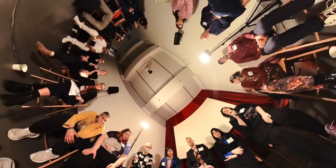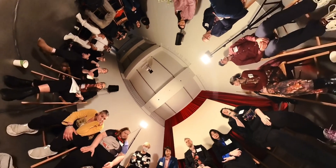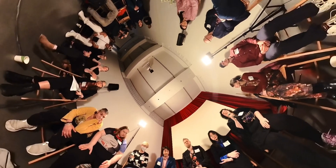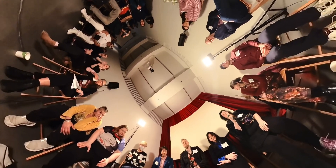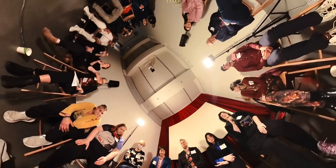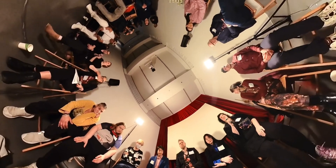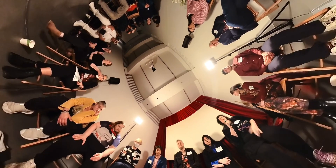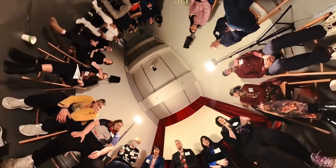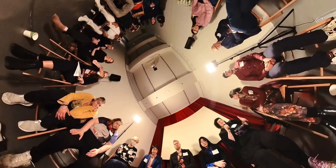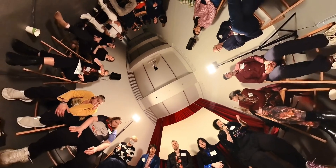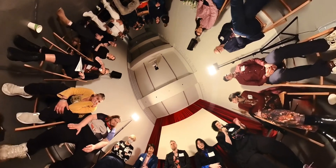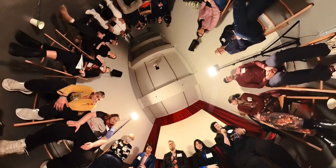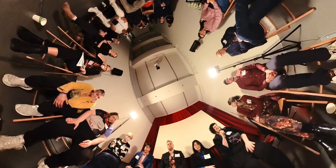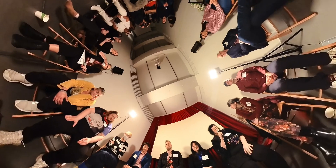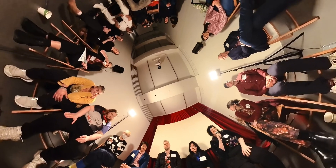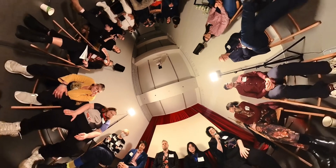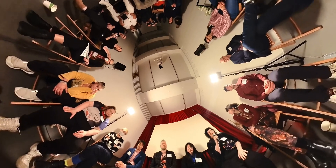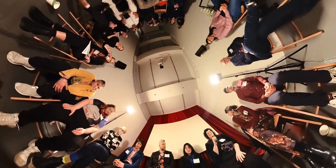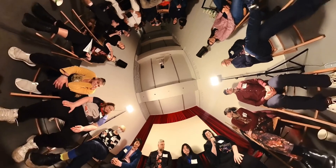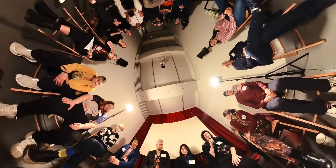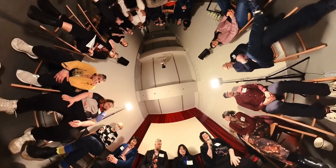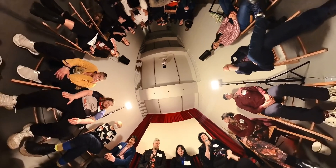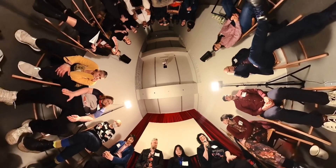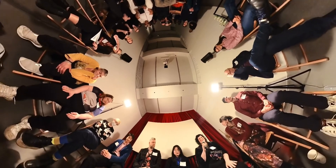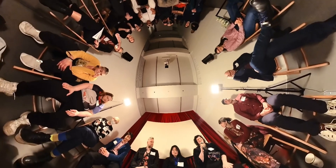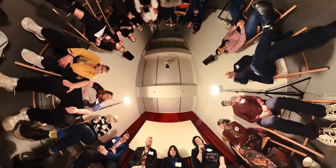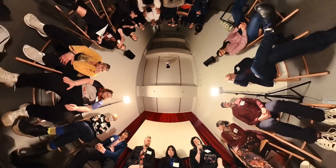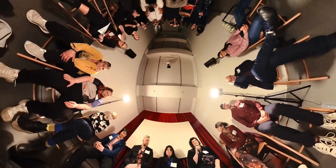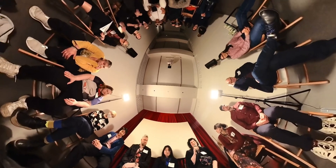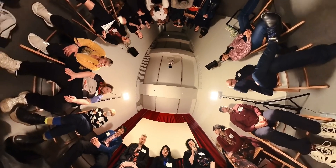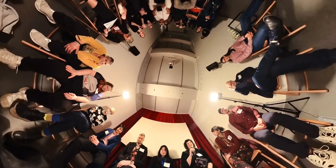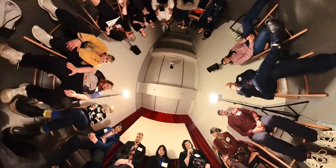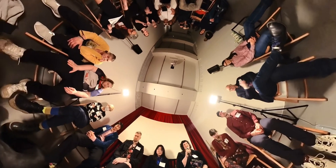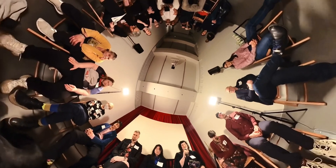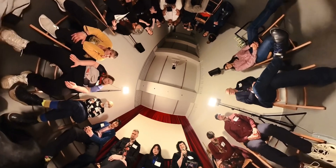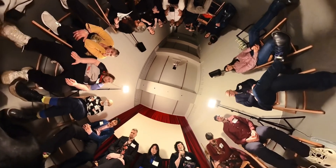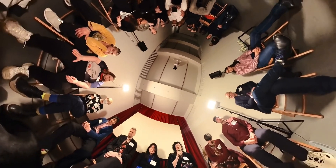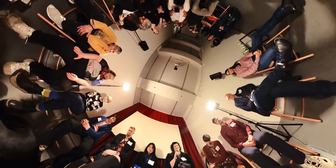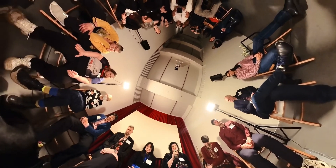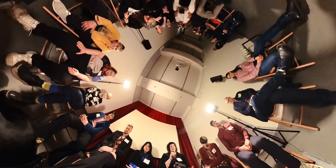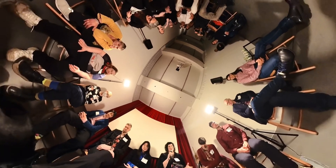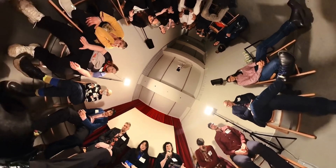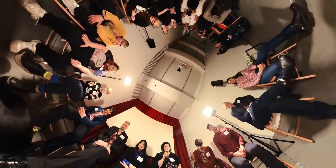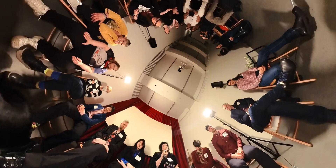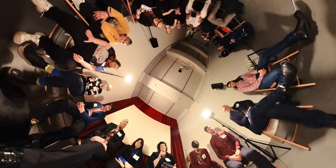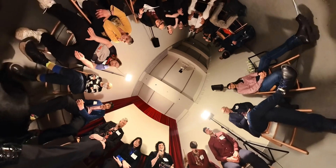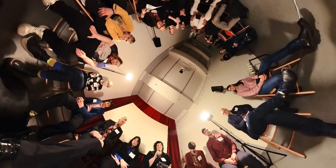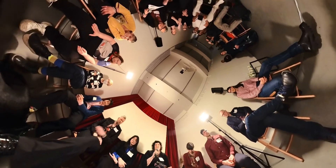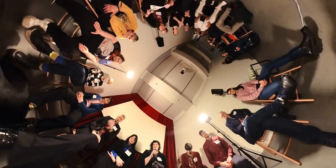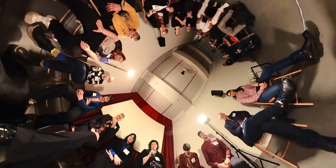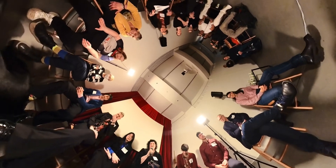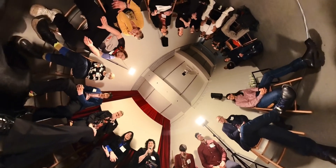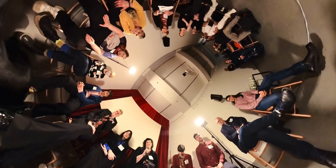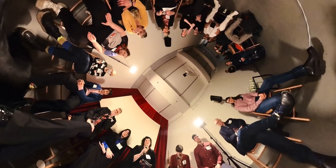vlastně sa venujem umeleckému aktivizmu z pohľadu vlastne minorít, z